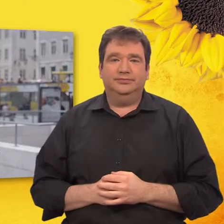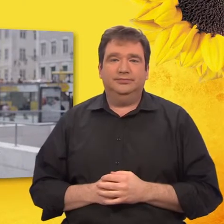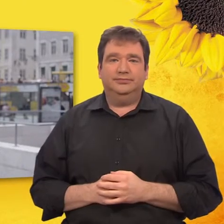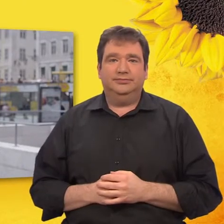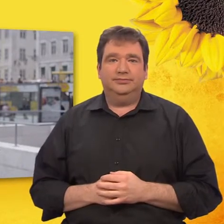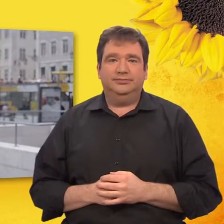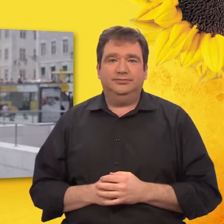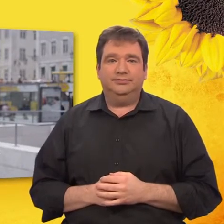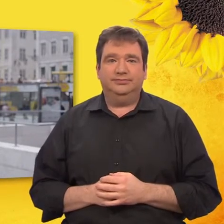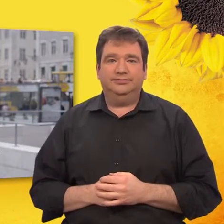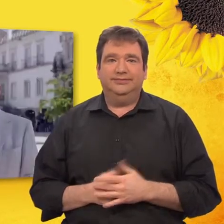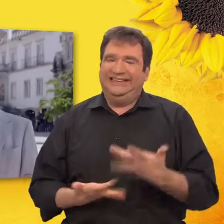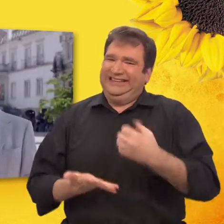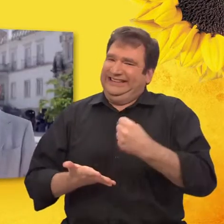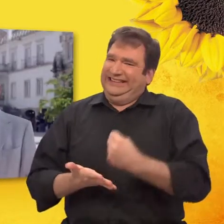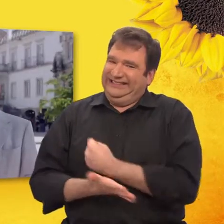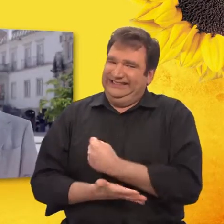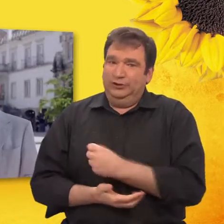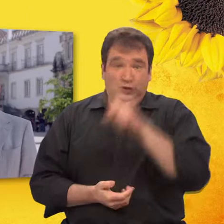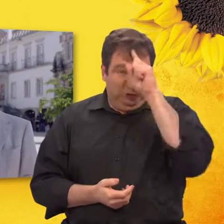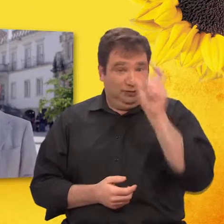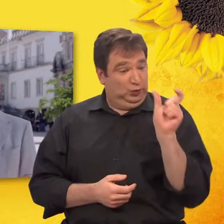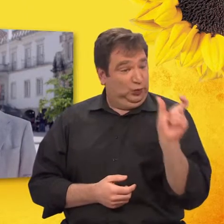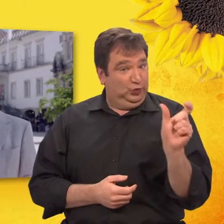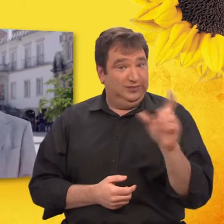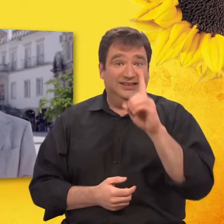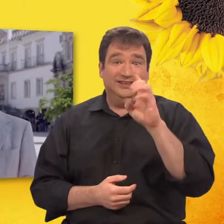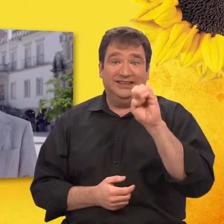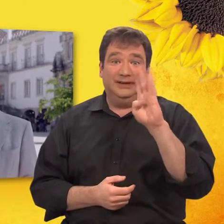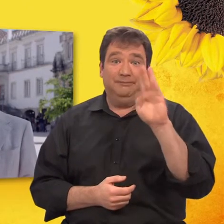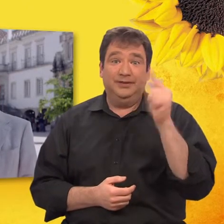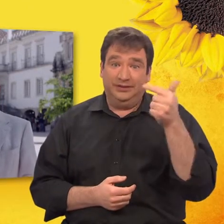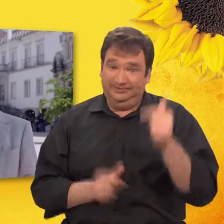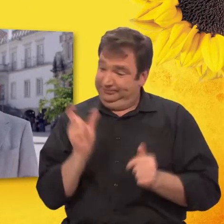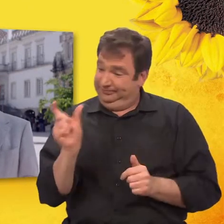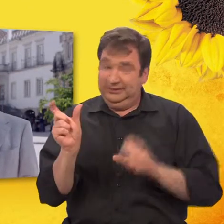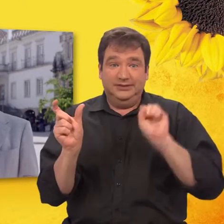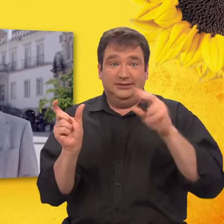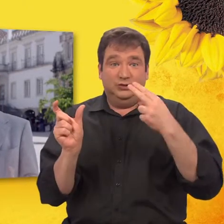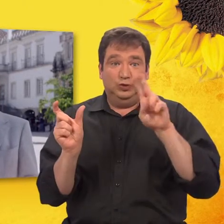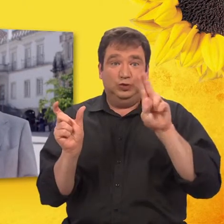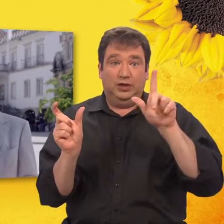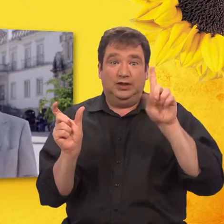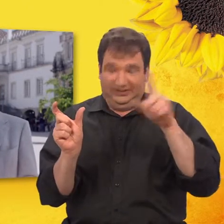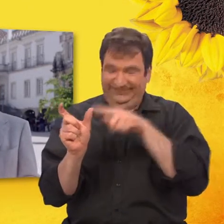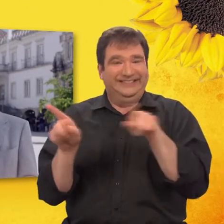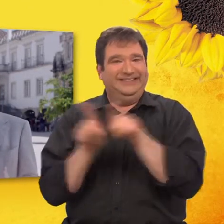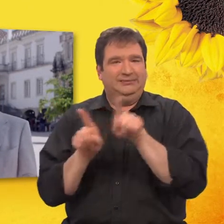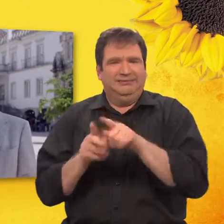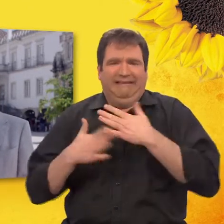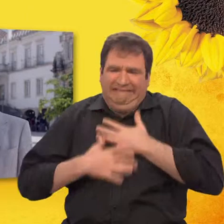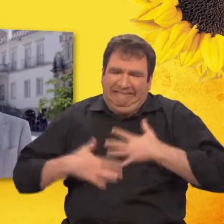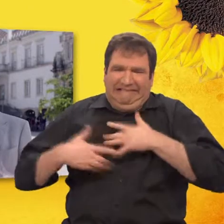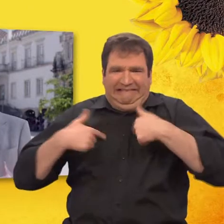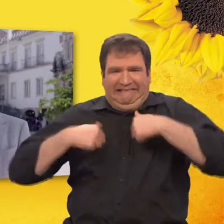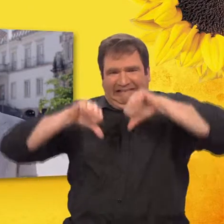αρχή της κρίσης το 2008. The tragedy is that in German the word for debt, Schuld, is the